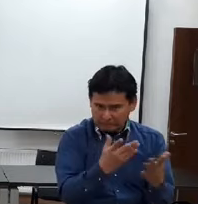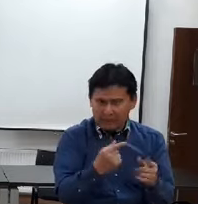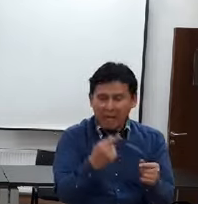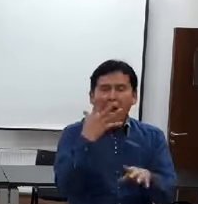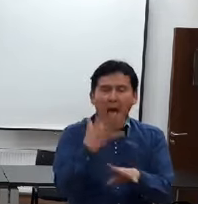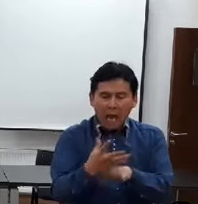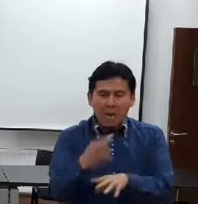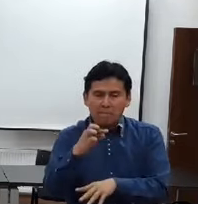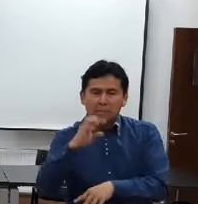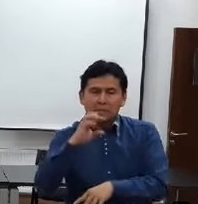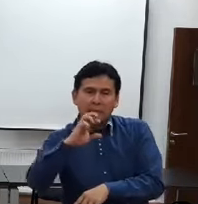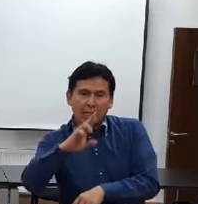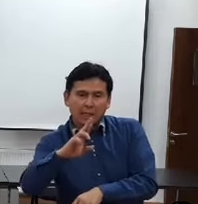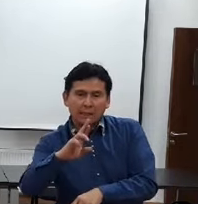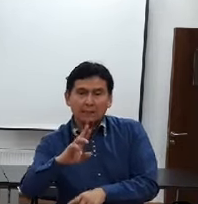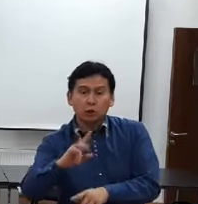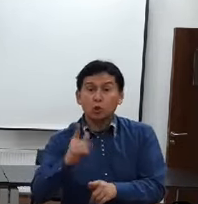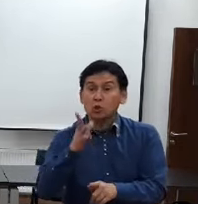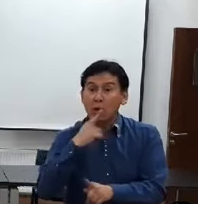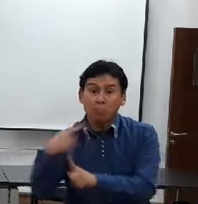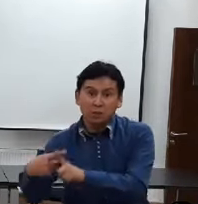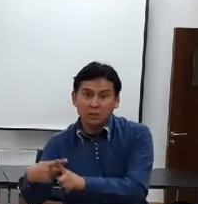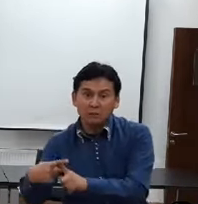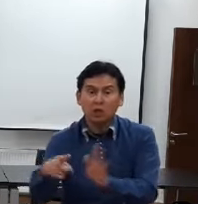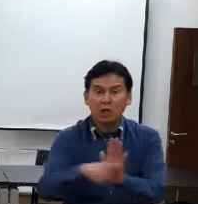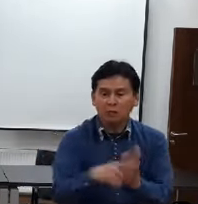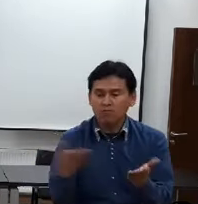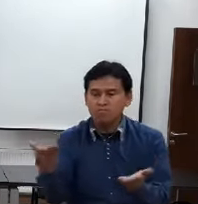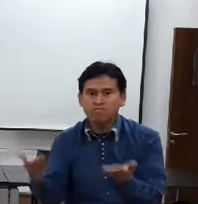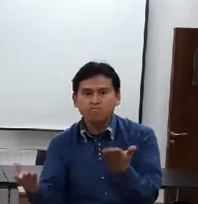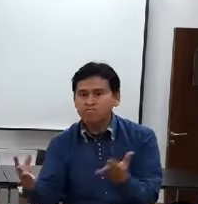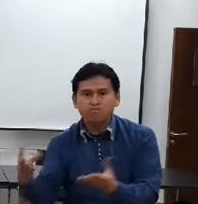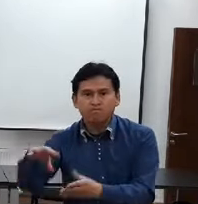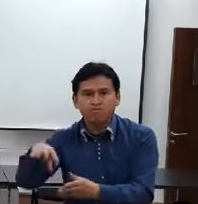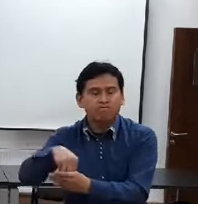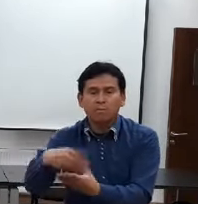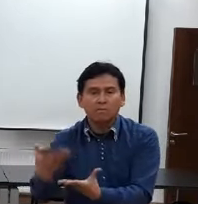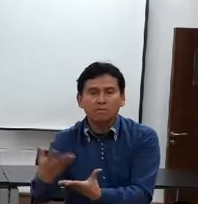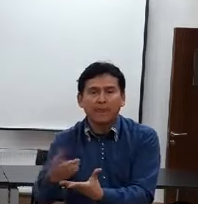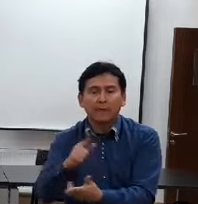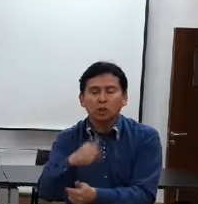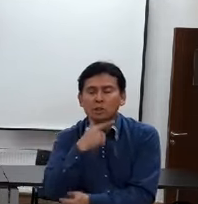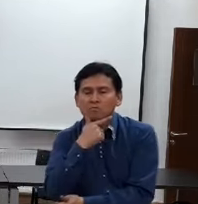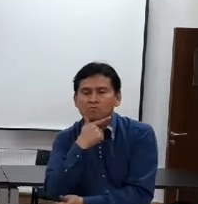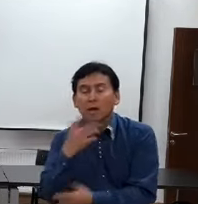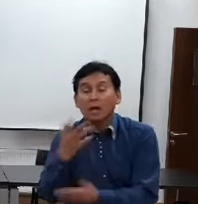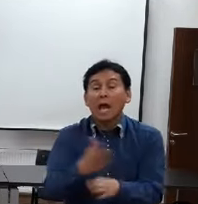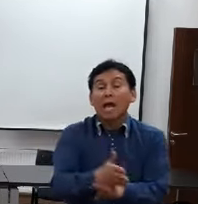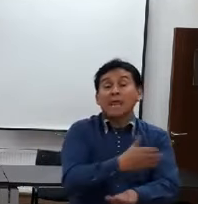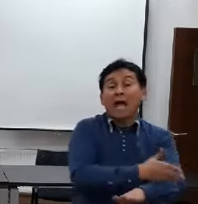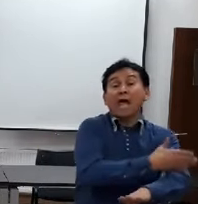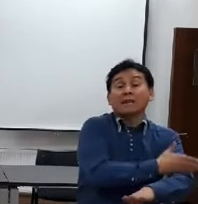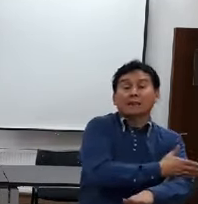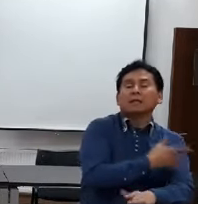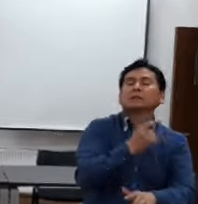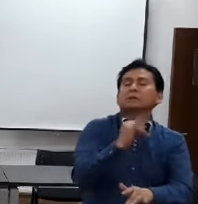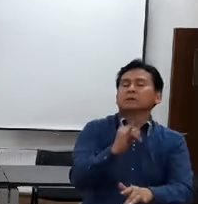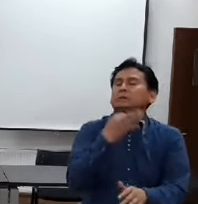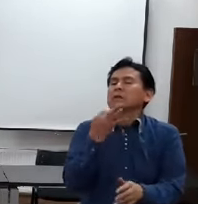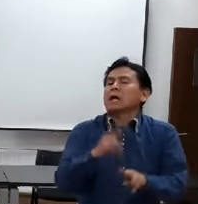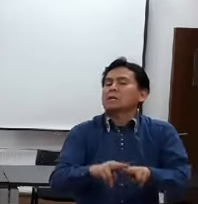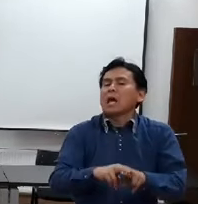PCR que también no salen ni positivas ni negativas sino que inconclusas lo que se hacía hasta antes de esta indicación